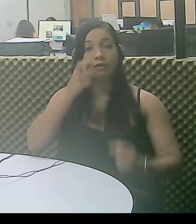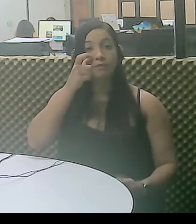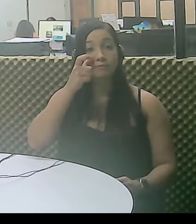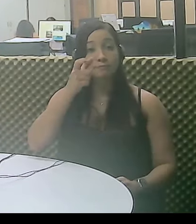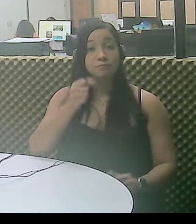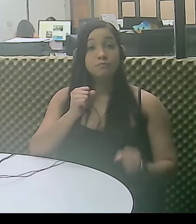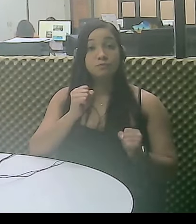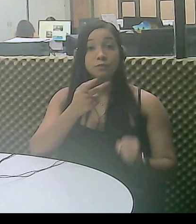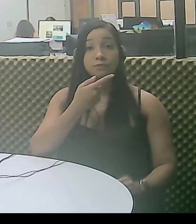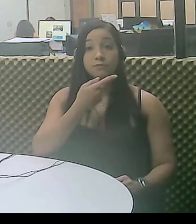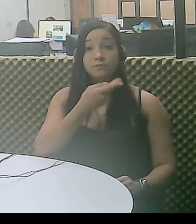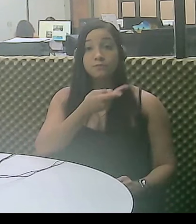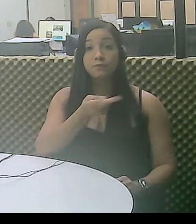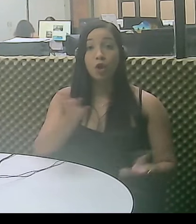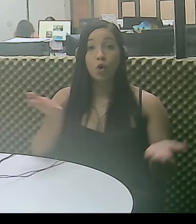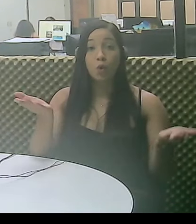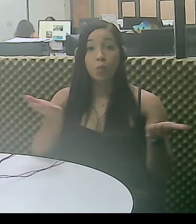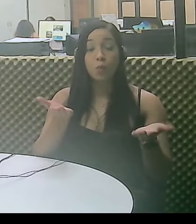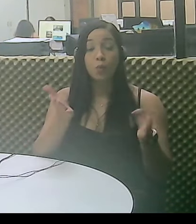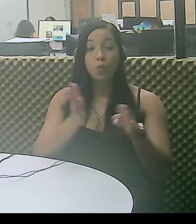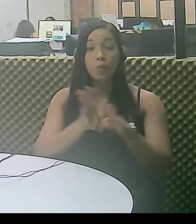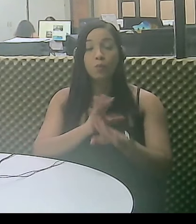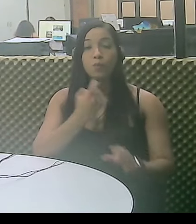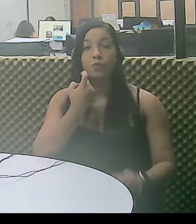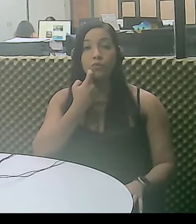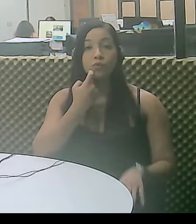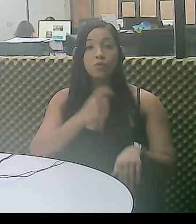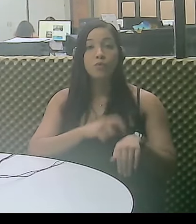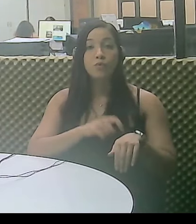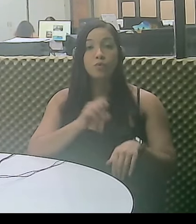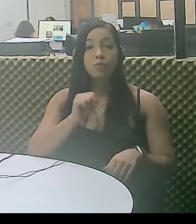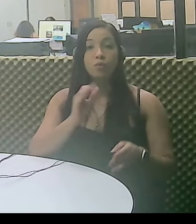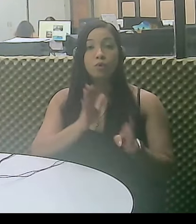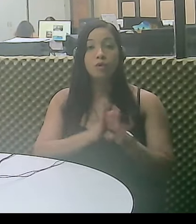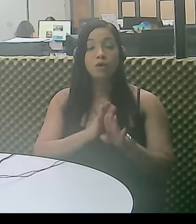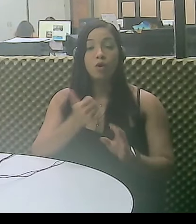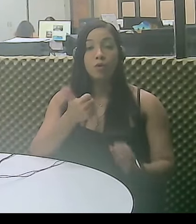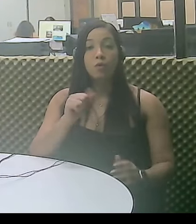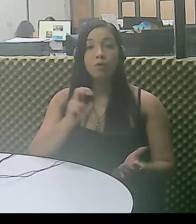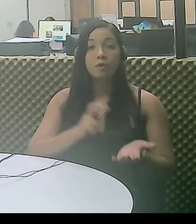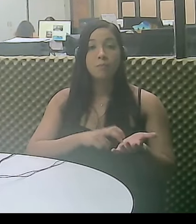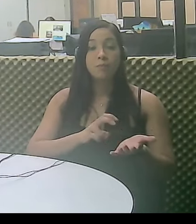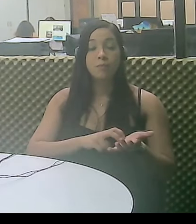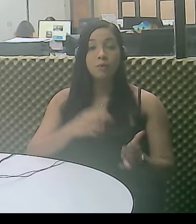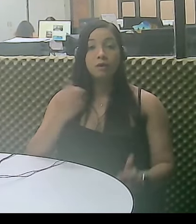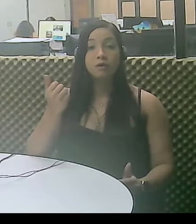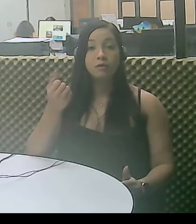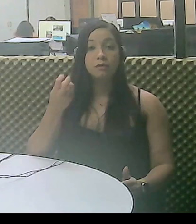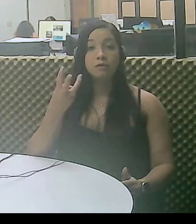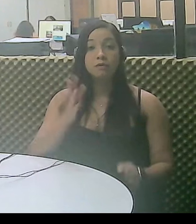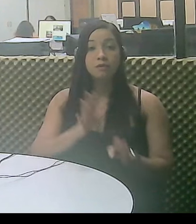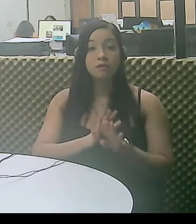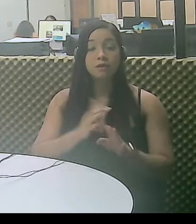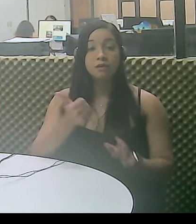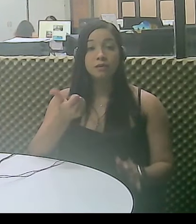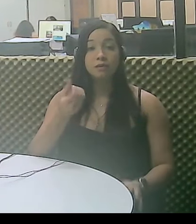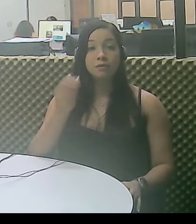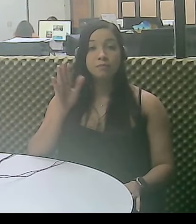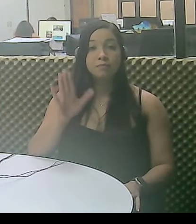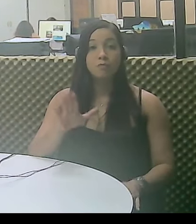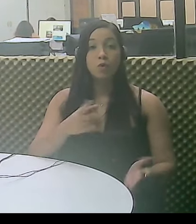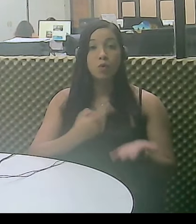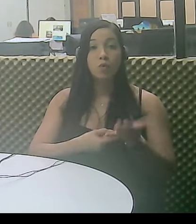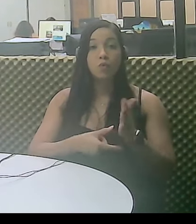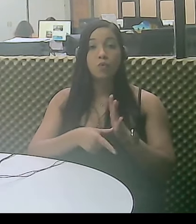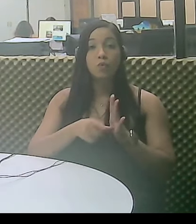podem visitar os bens de hoje até sexta-feira, das 8 às 11 da manhã e das 1 às 4 da tarde, com